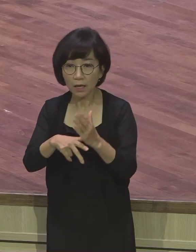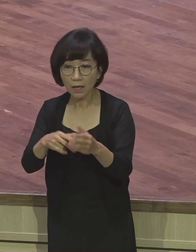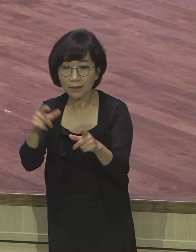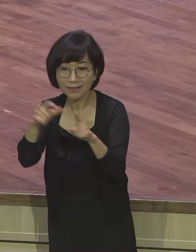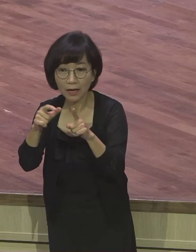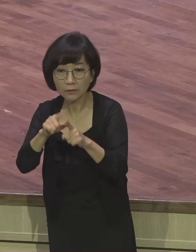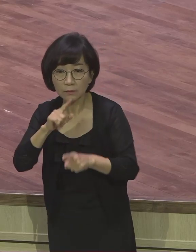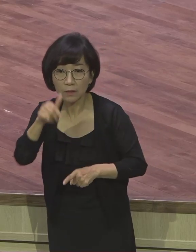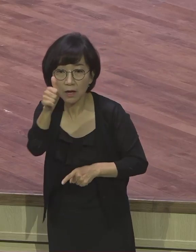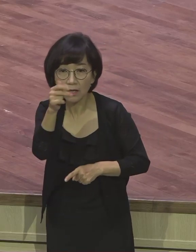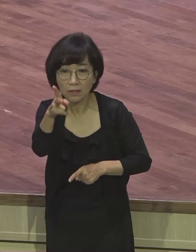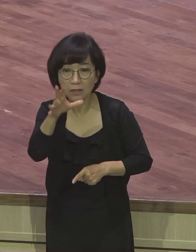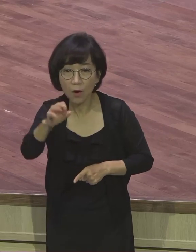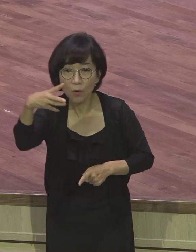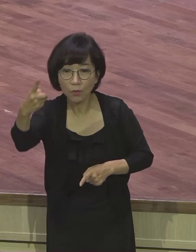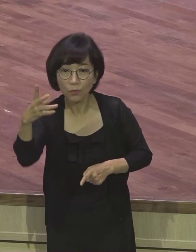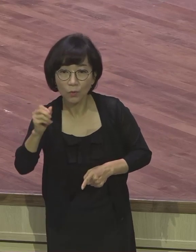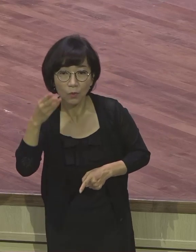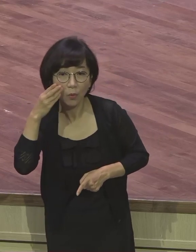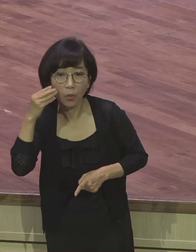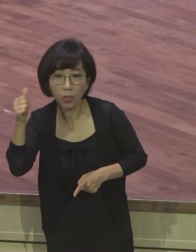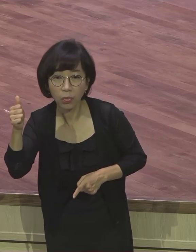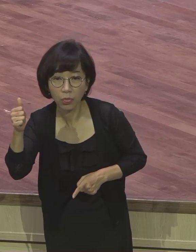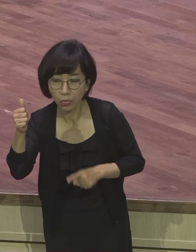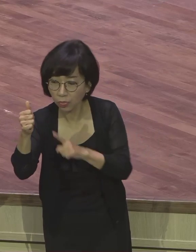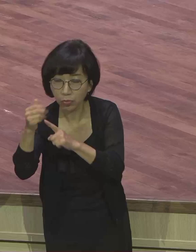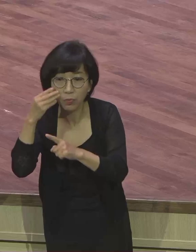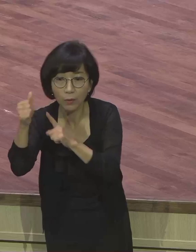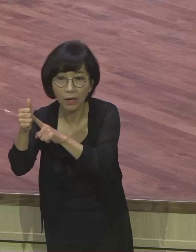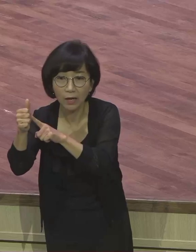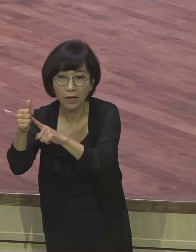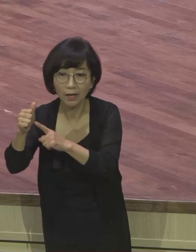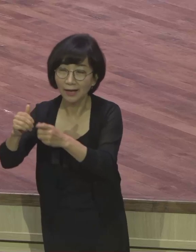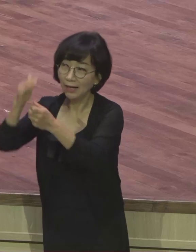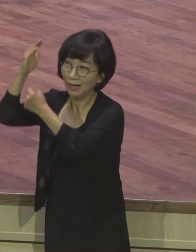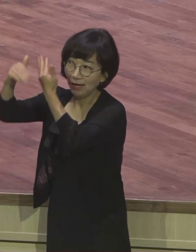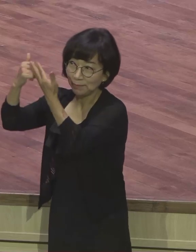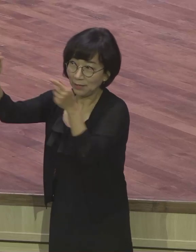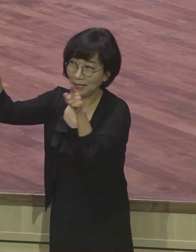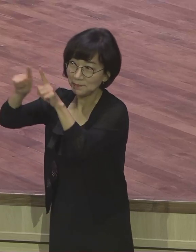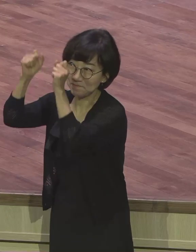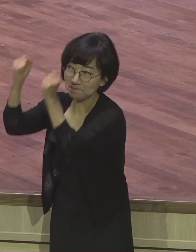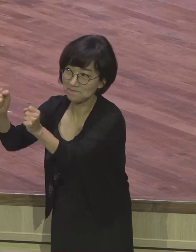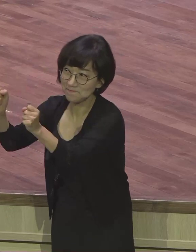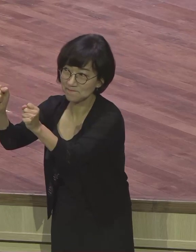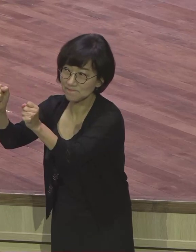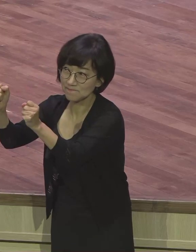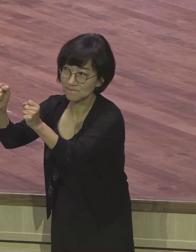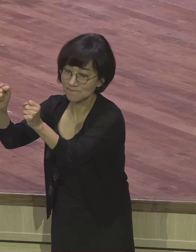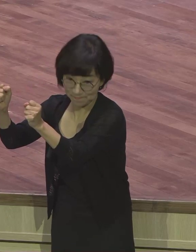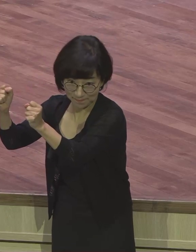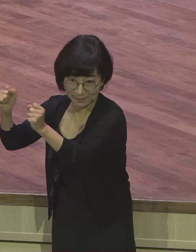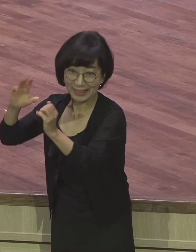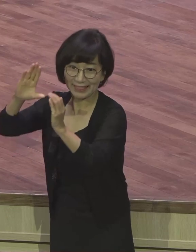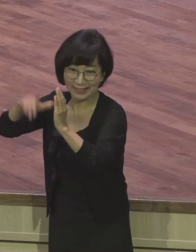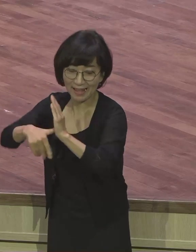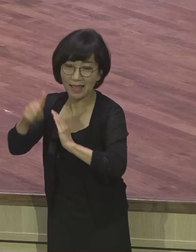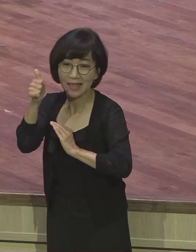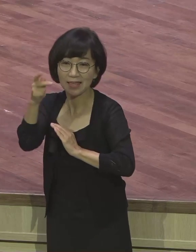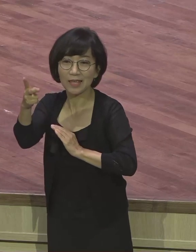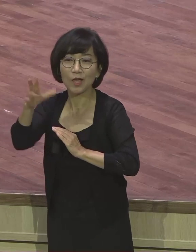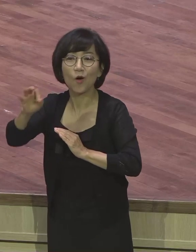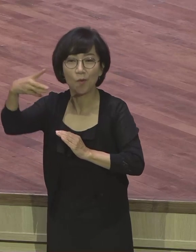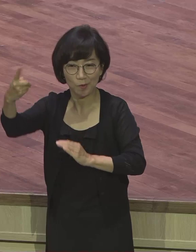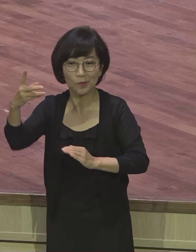감옥 갔는데 형통입니까? 여호와께서 함께 하심으로. 하나님이 나와 함께 하시면 딱 끝난 거예요.